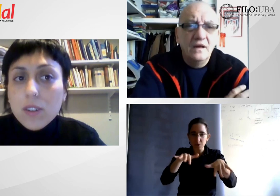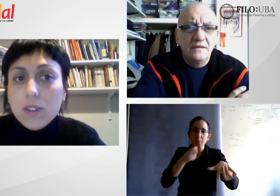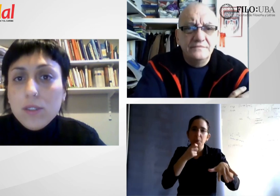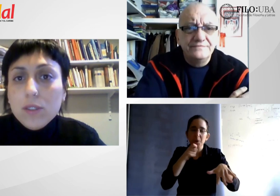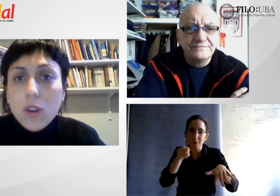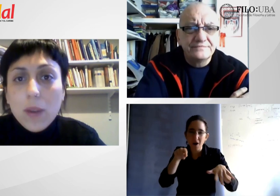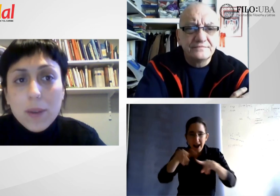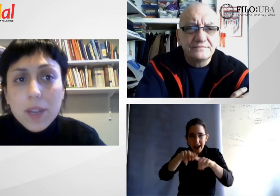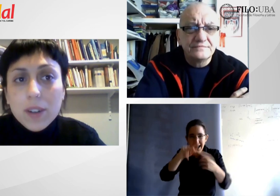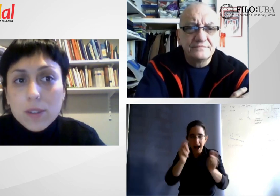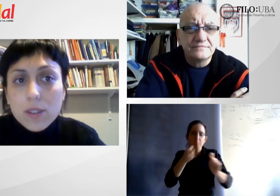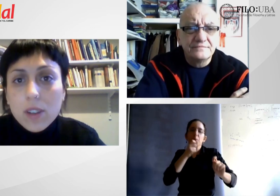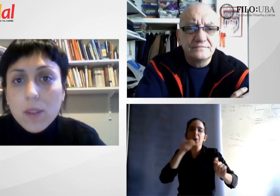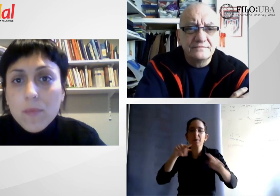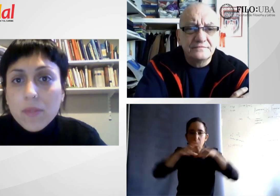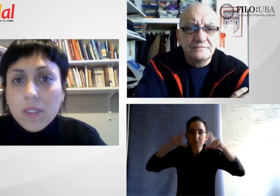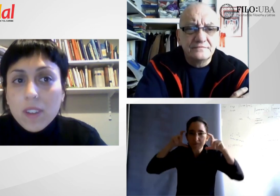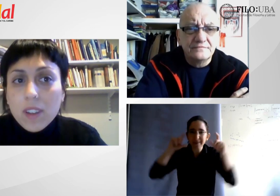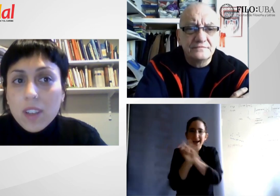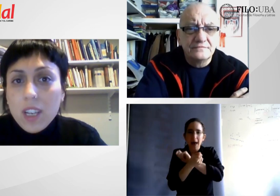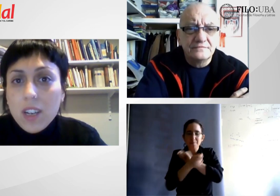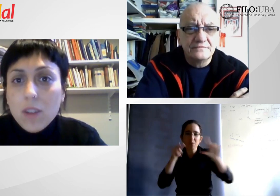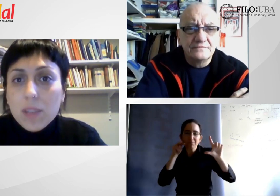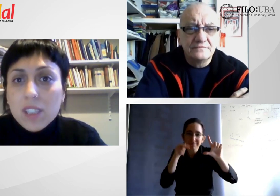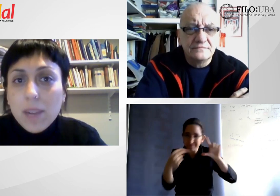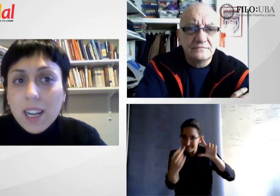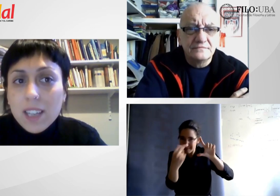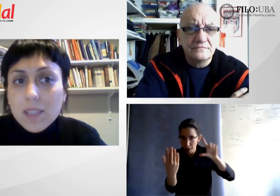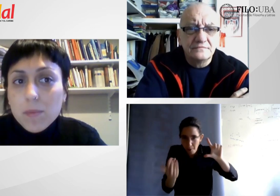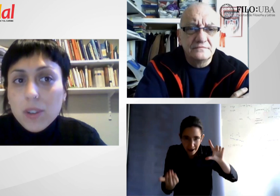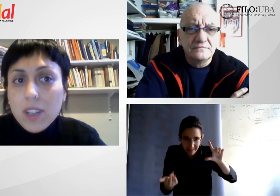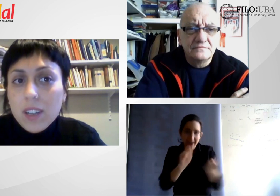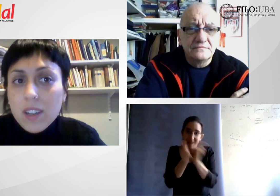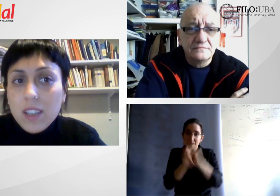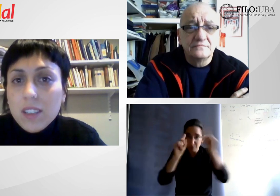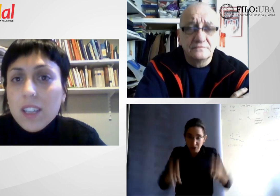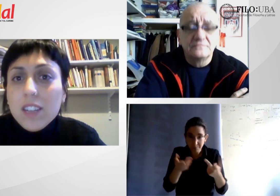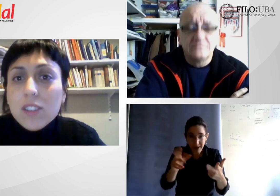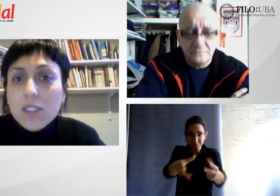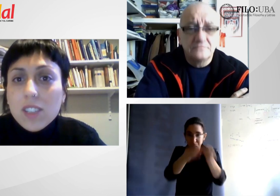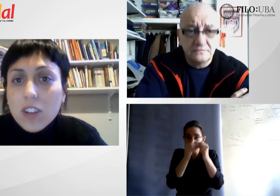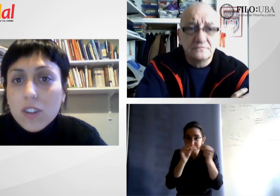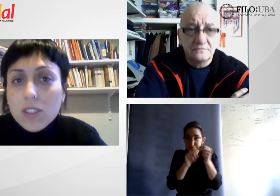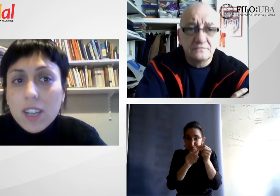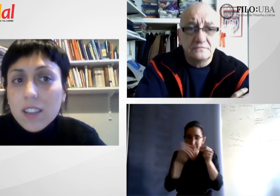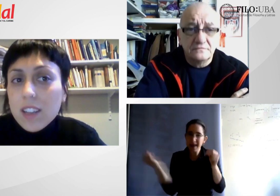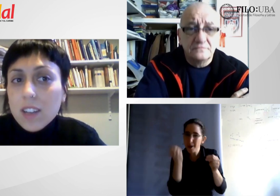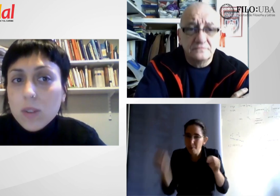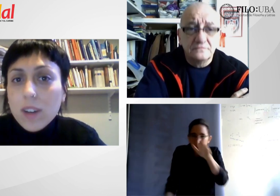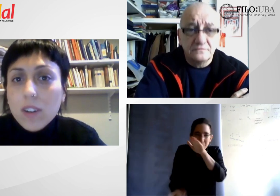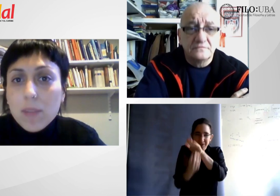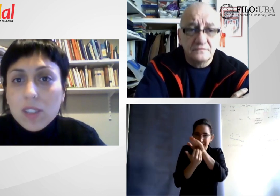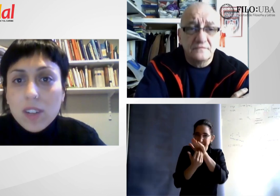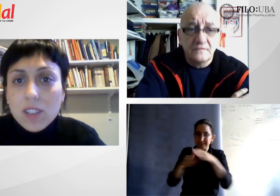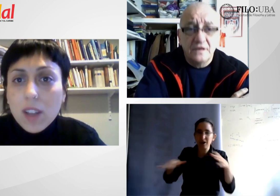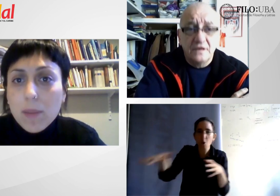hicieron con los barbijos. Y lo principal es poder entender entonces y conocer e interactuar